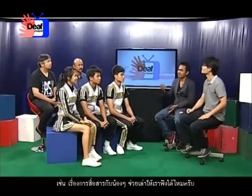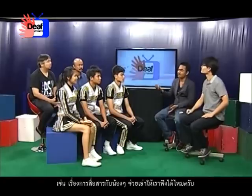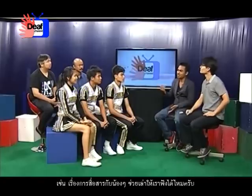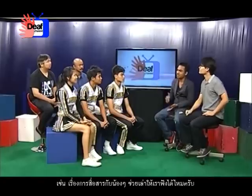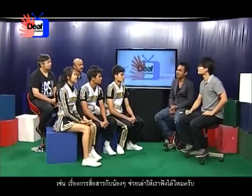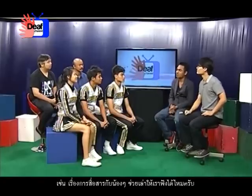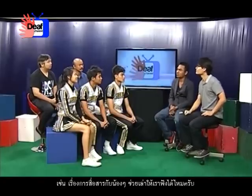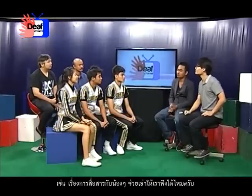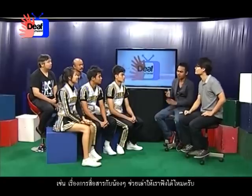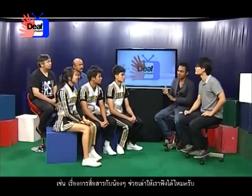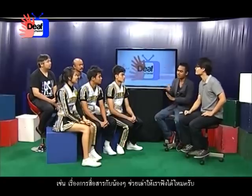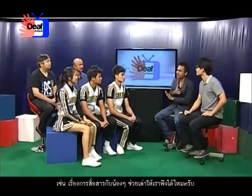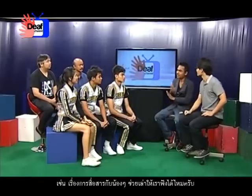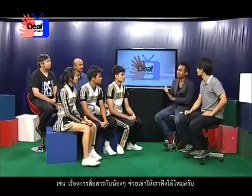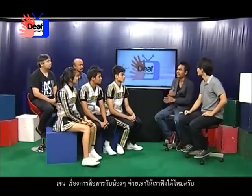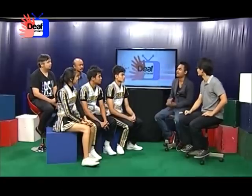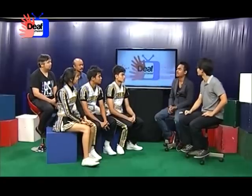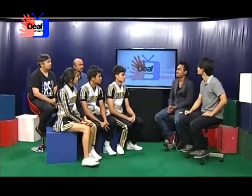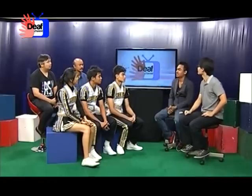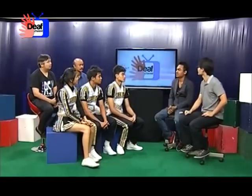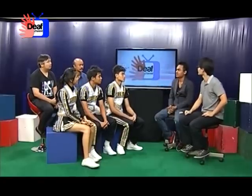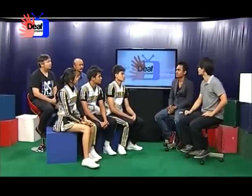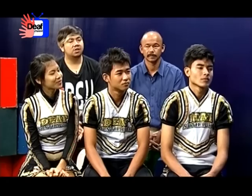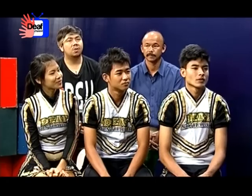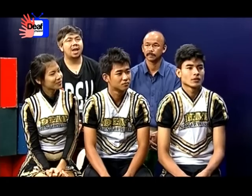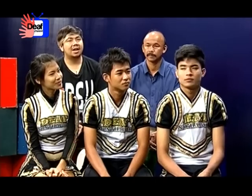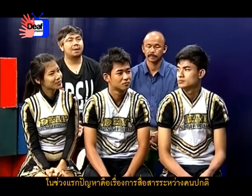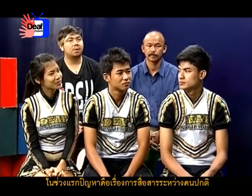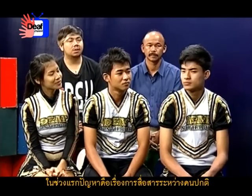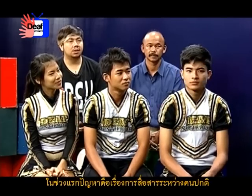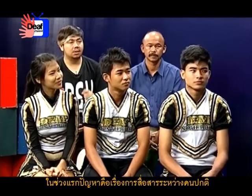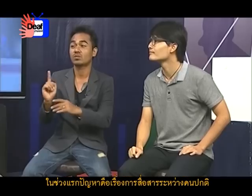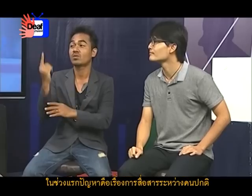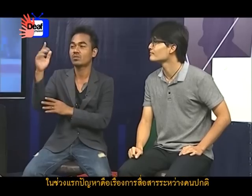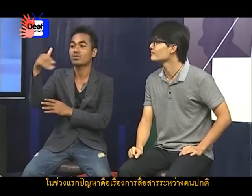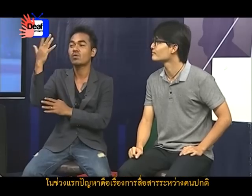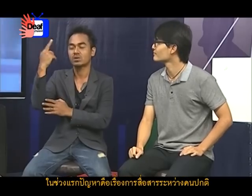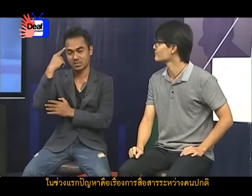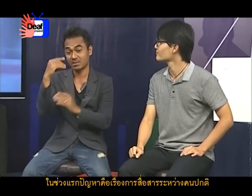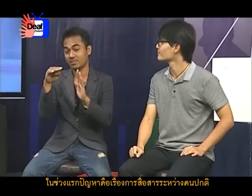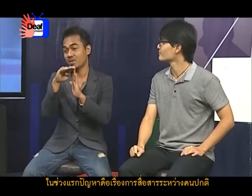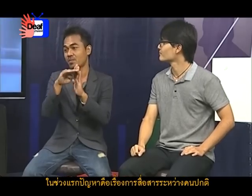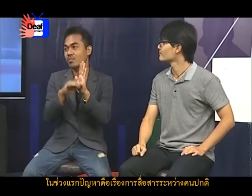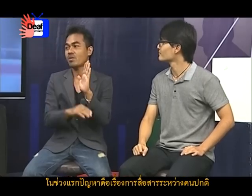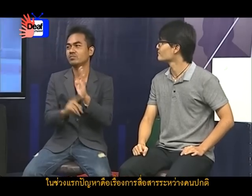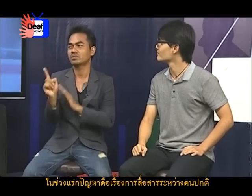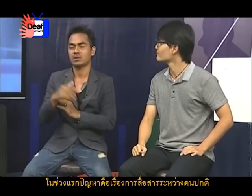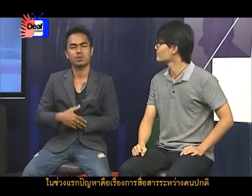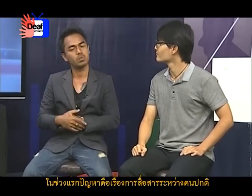น้องๆหรือว่าไงช่วยเล่าพวกเราฟังหน่อยได้ไหมครับ ก็ในช่วงแรกนะครับก็คืออันดับแรกเลยก็คงจะต้องเป็นเรื่องของการสื่อสารระหว่